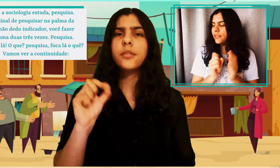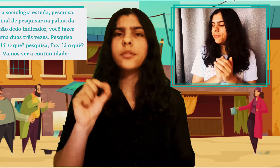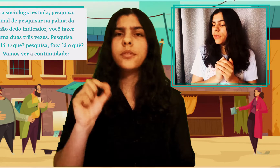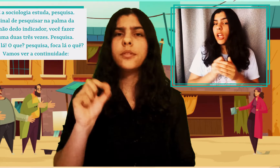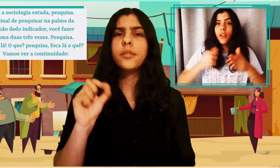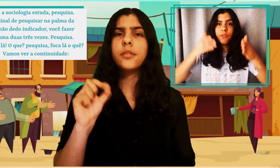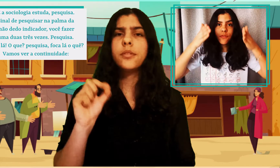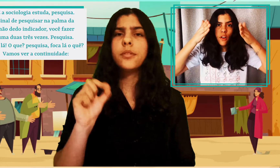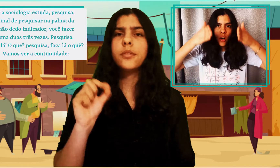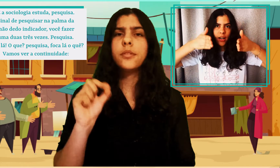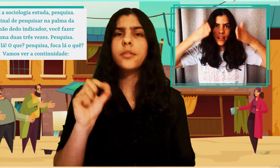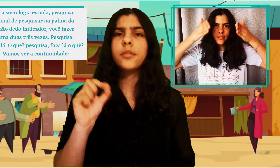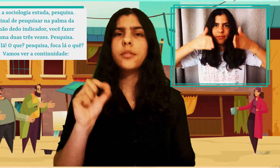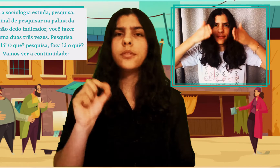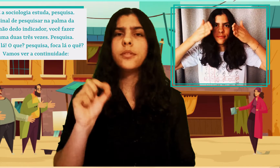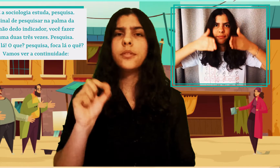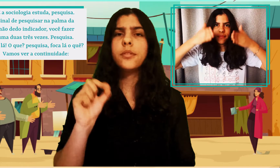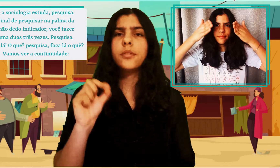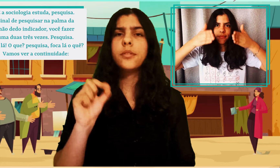Pesquisa, foca,